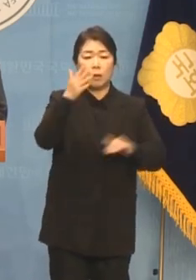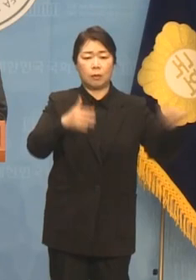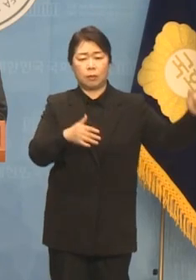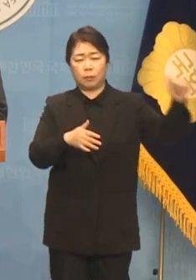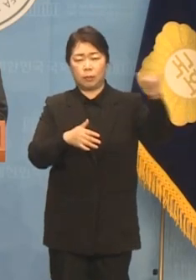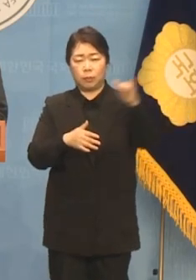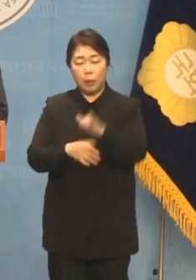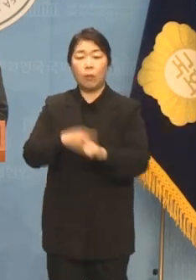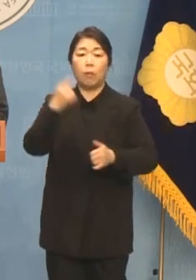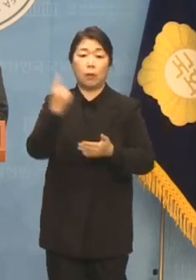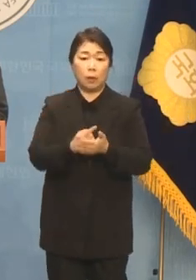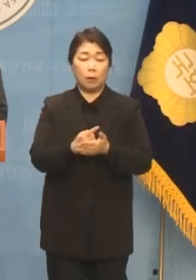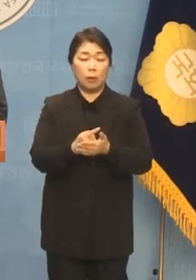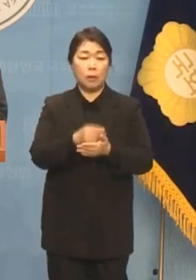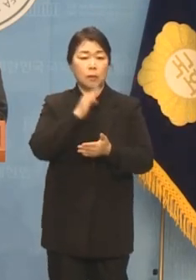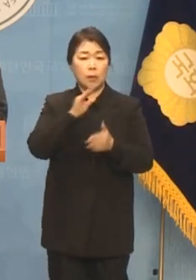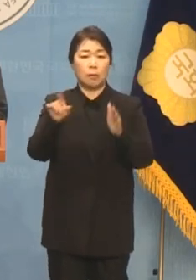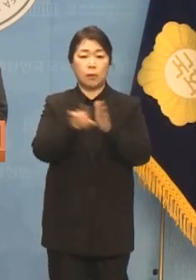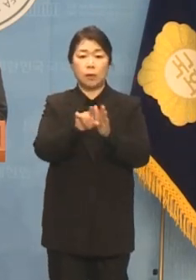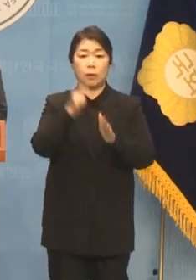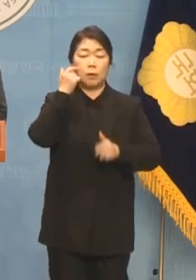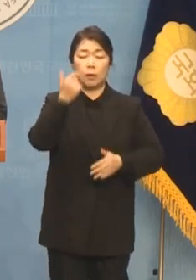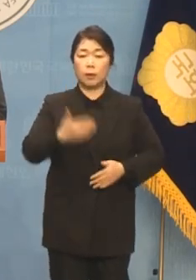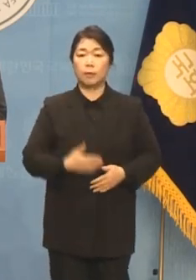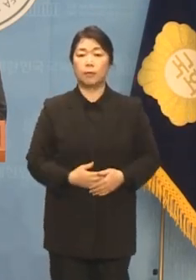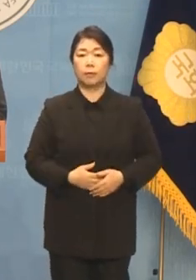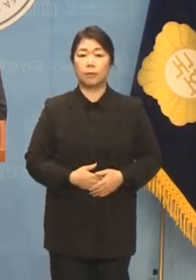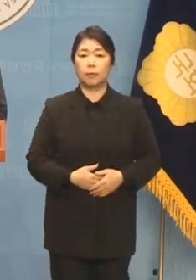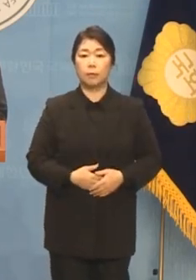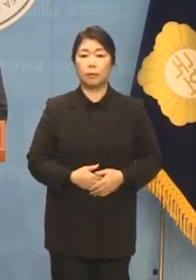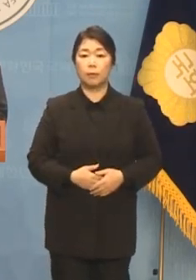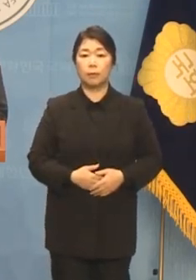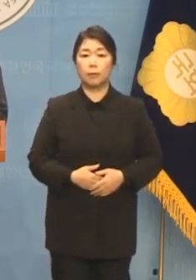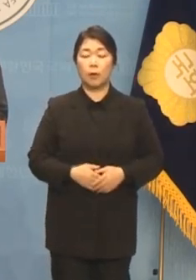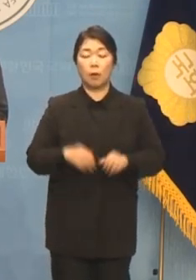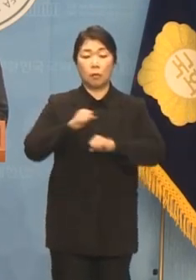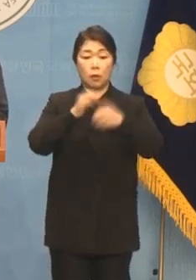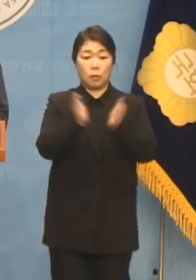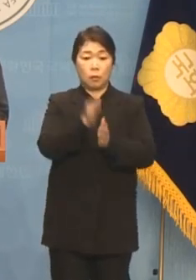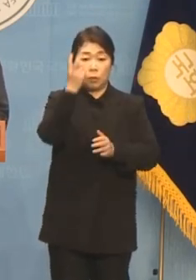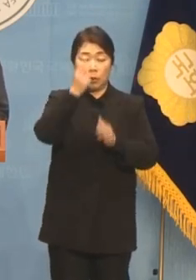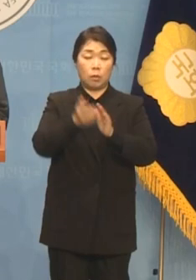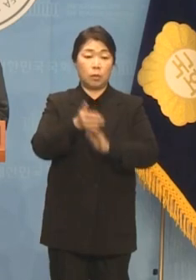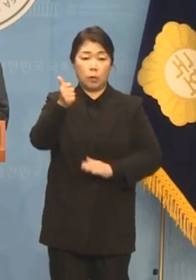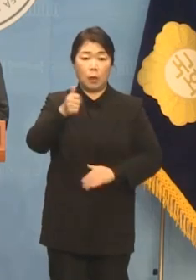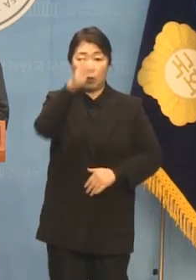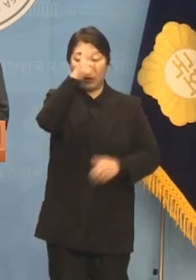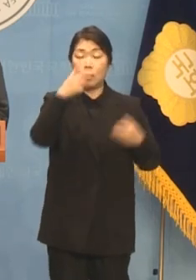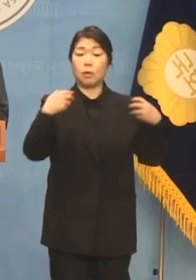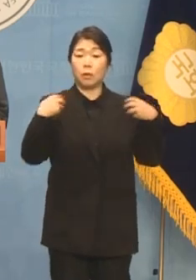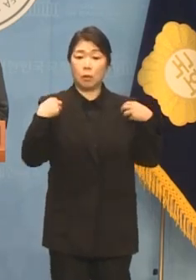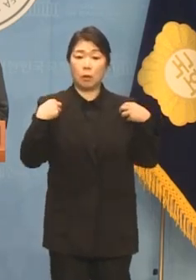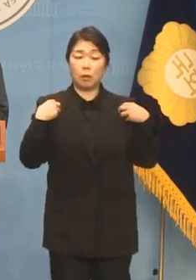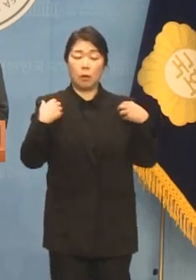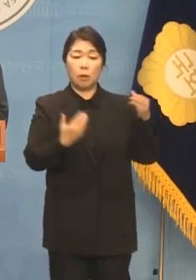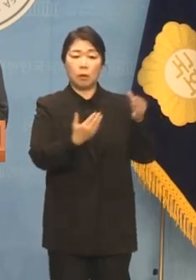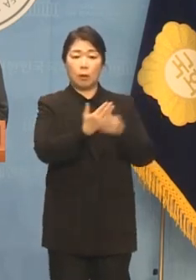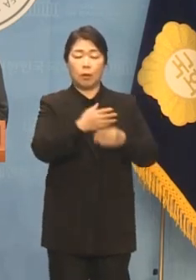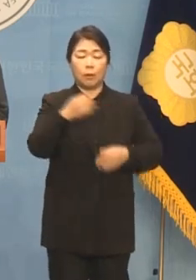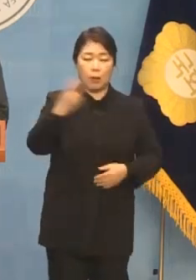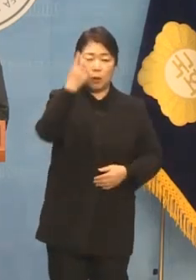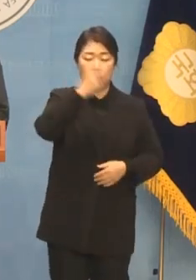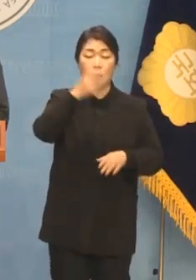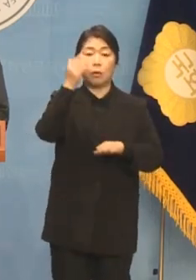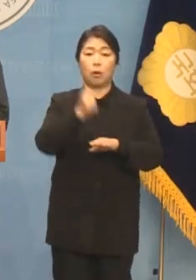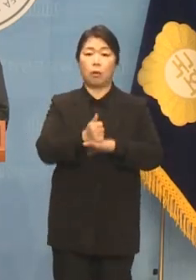정말로 단 한명이라도 있겠습니까 국방부 조사본부가 청에 사건 재검토